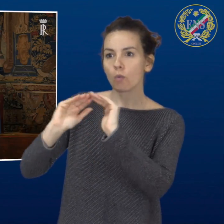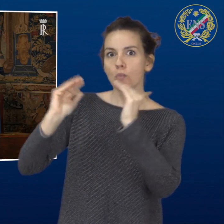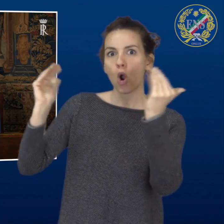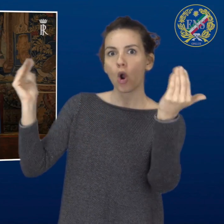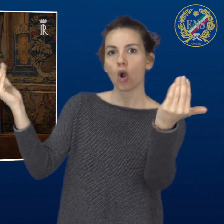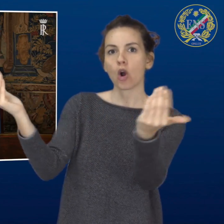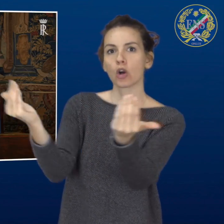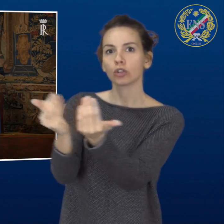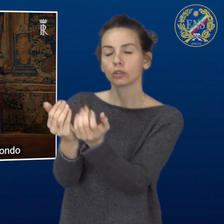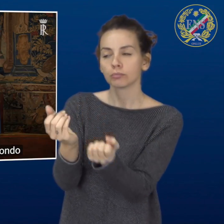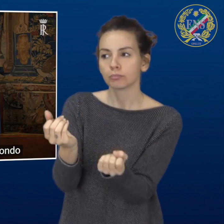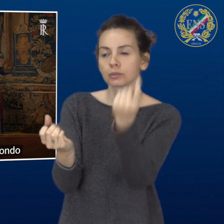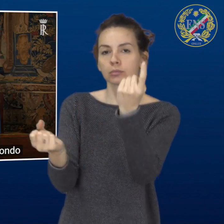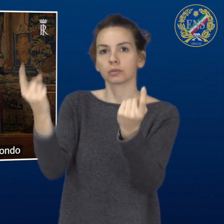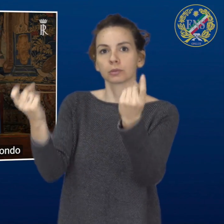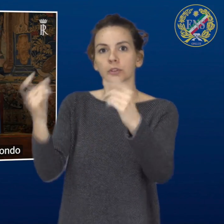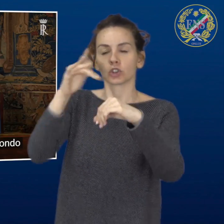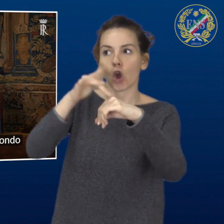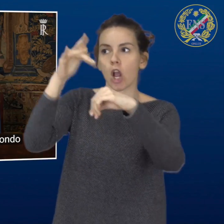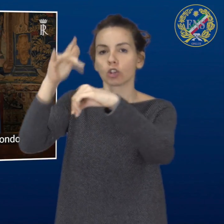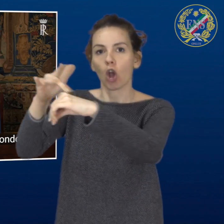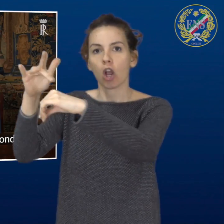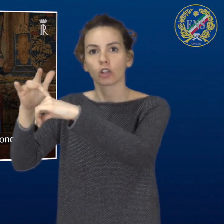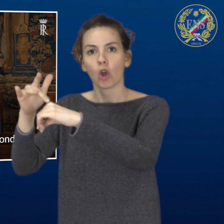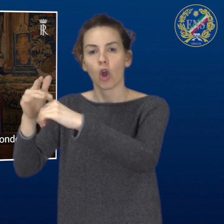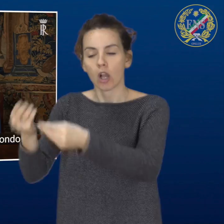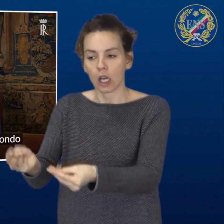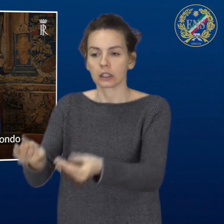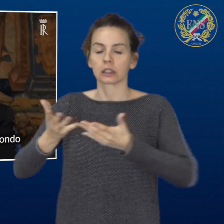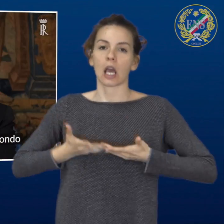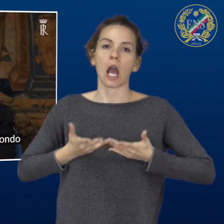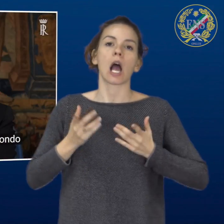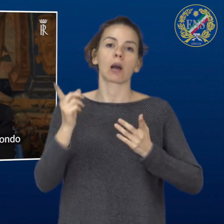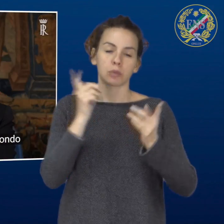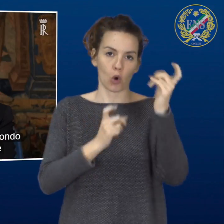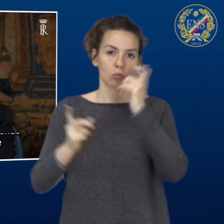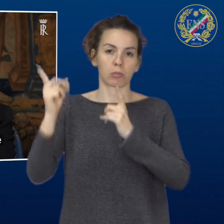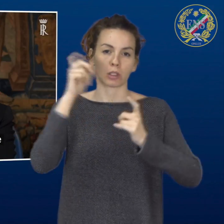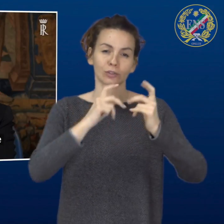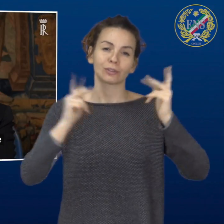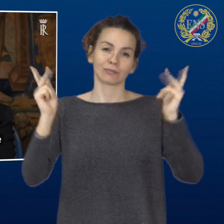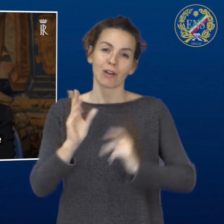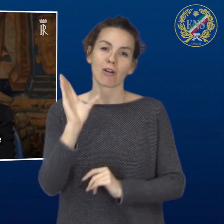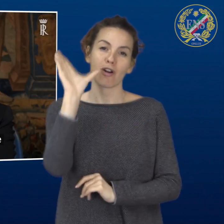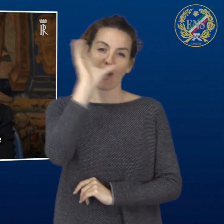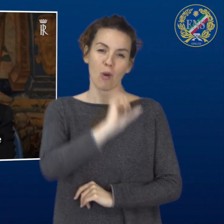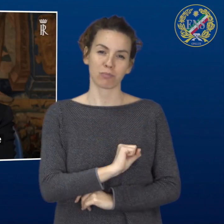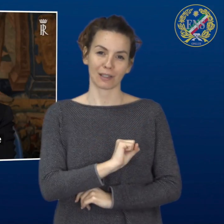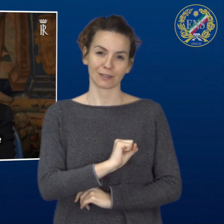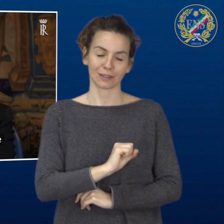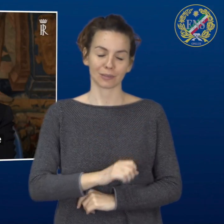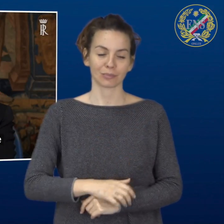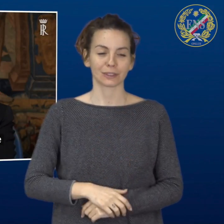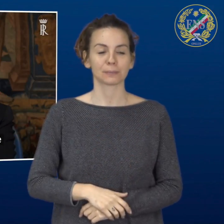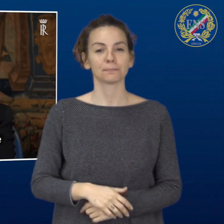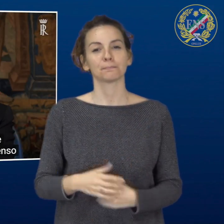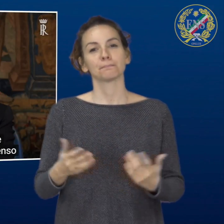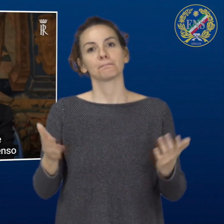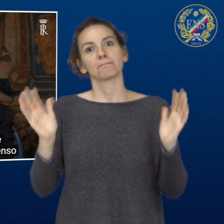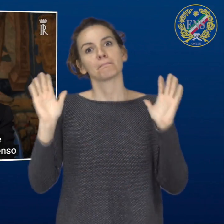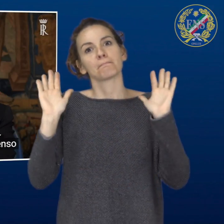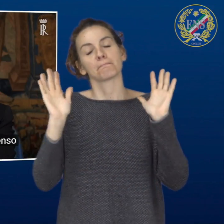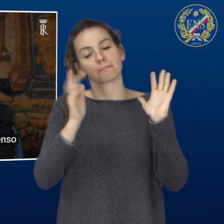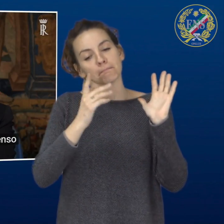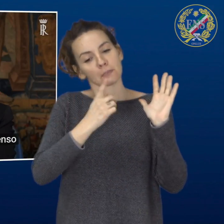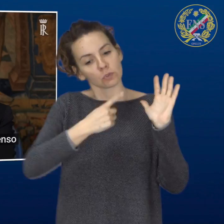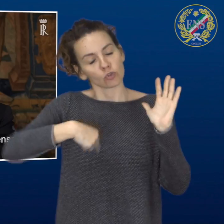via tanti paesi del mondo provoca preoccupazione. Questo è comprensibile e richiede